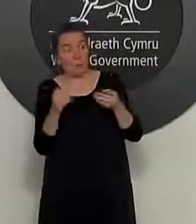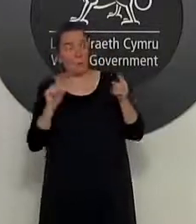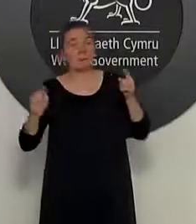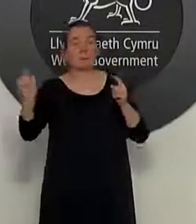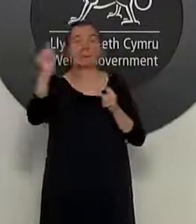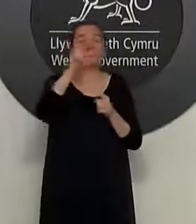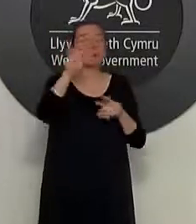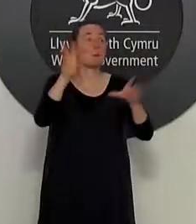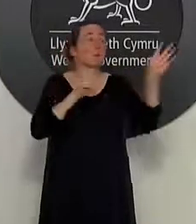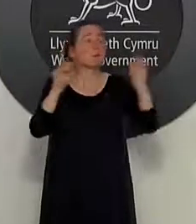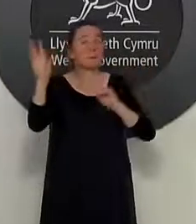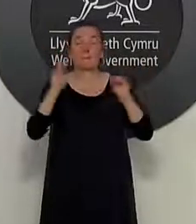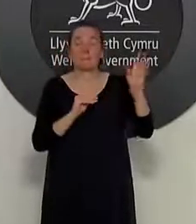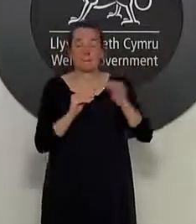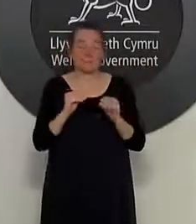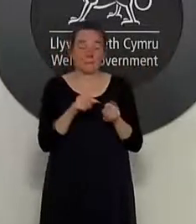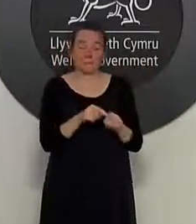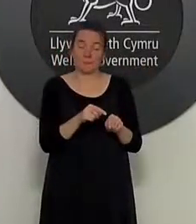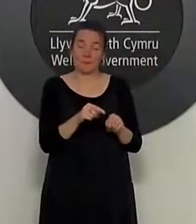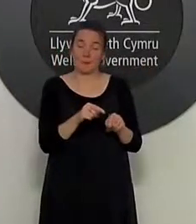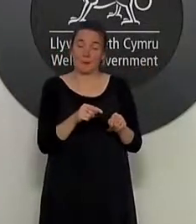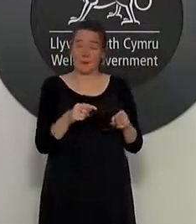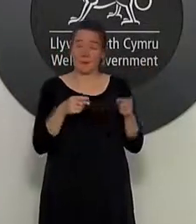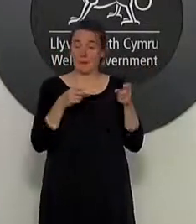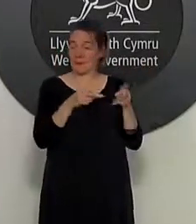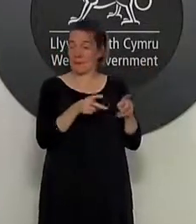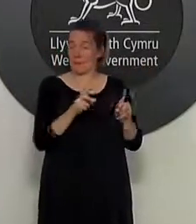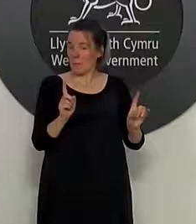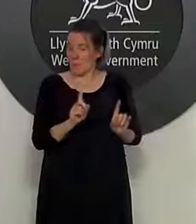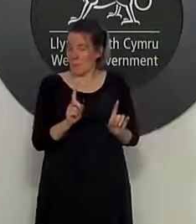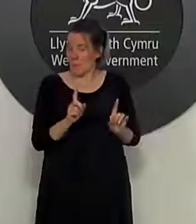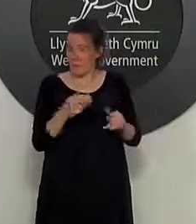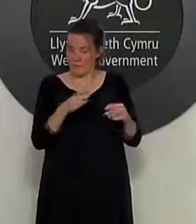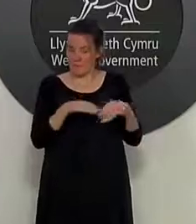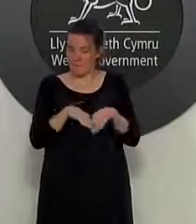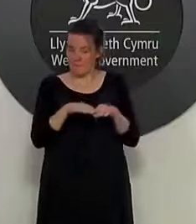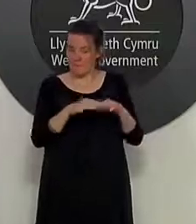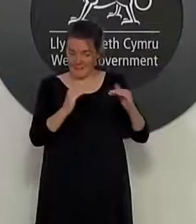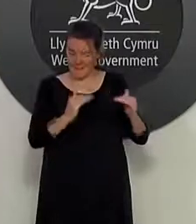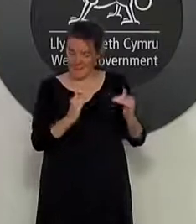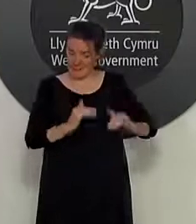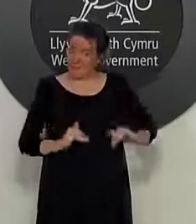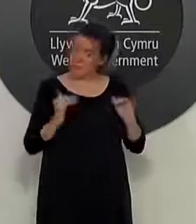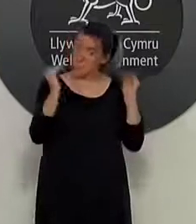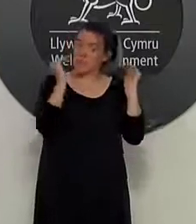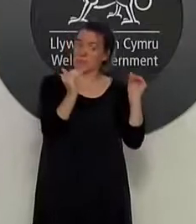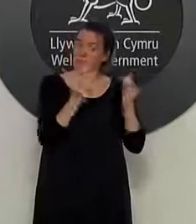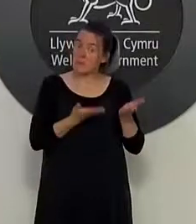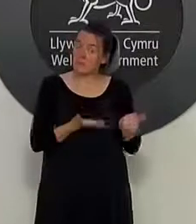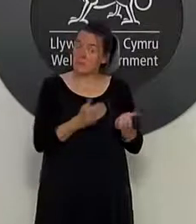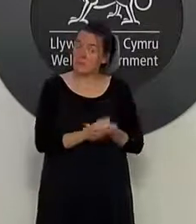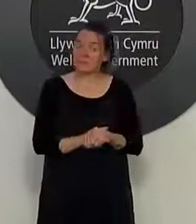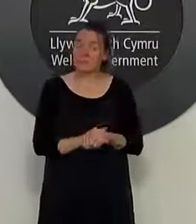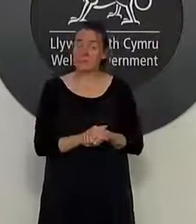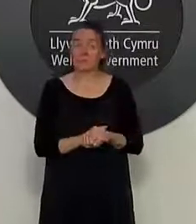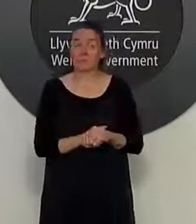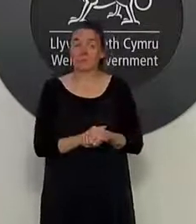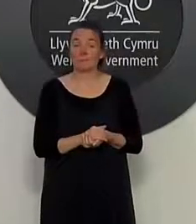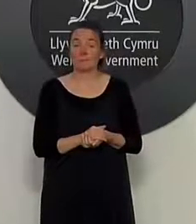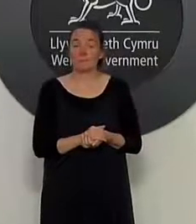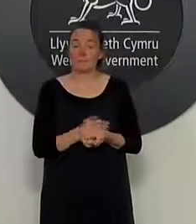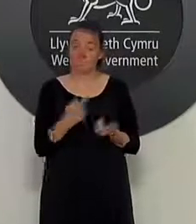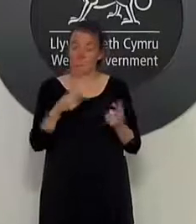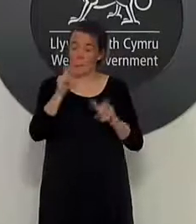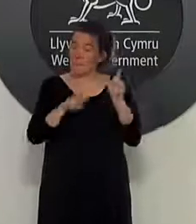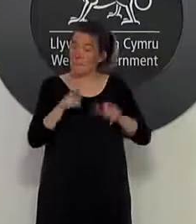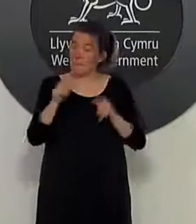y pwrpas y cynllun yw i codi safonau yn y maes. Ac I roi hyder I bobl